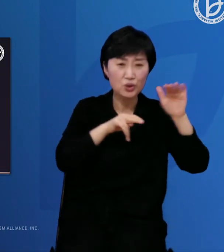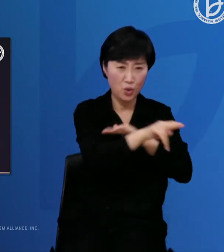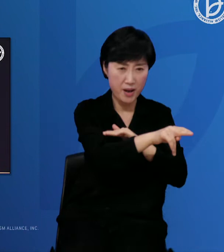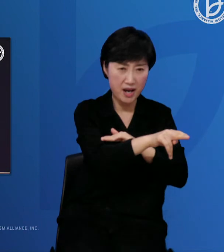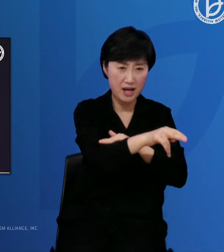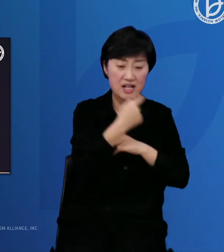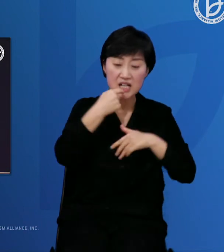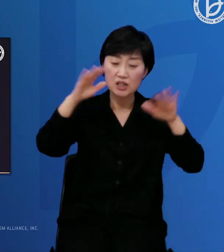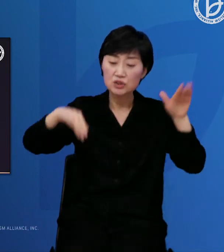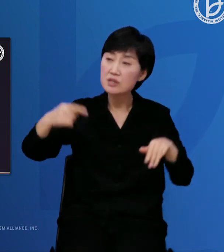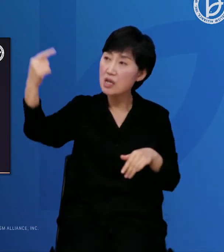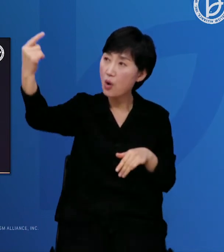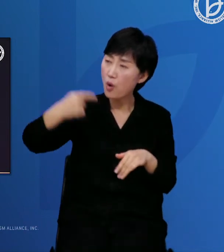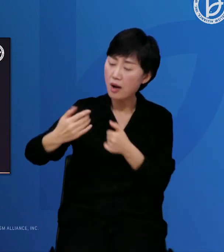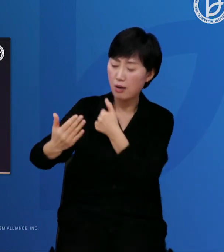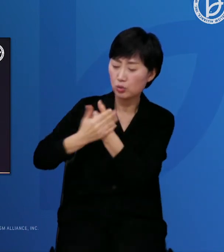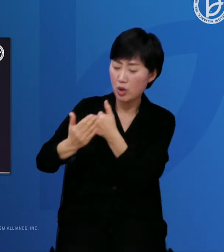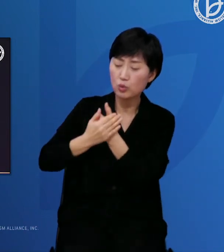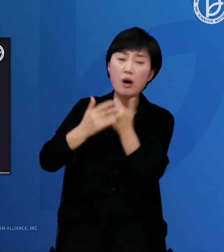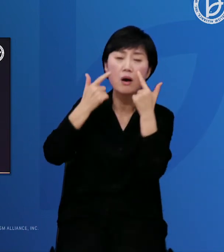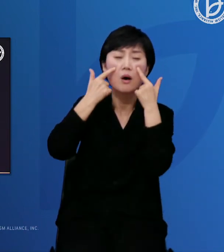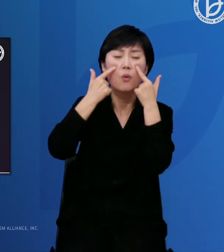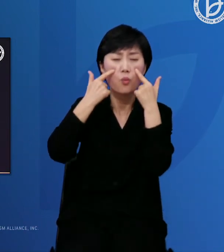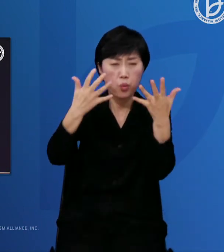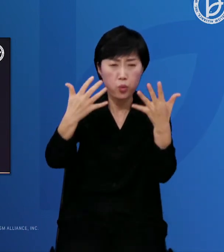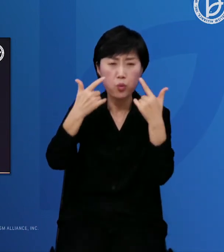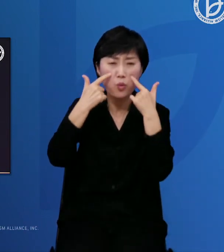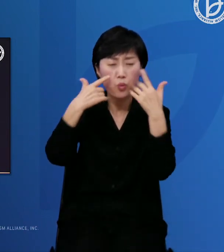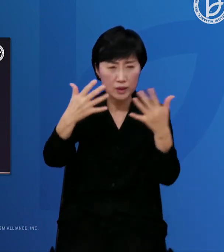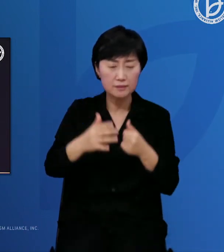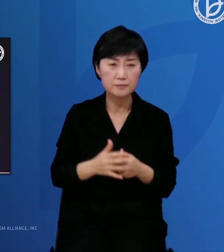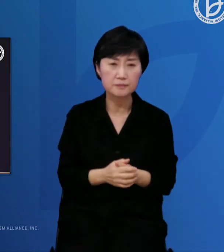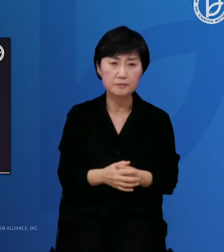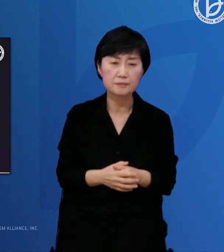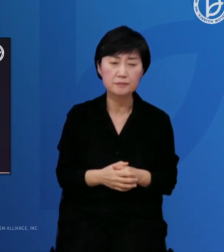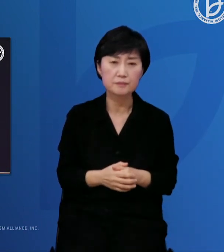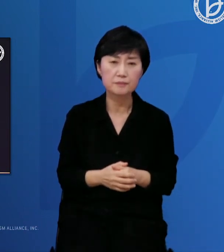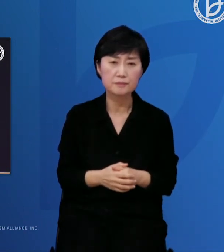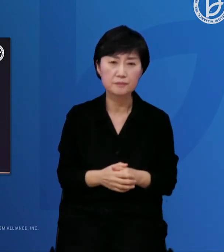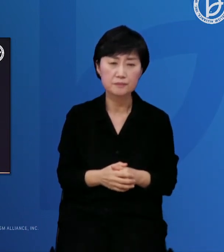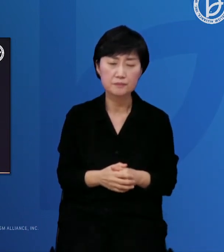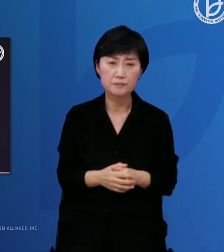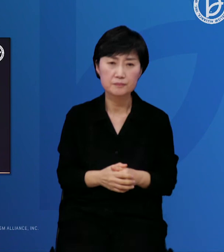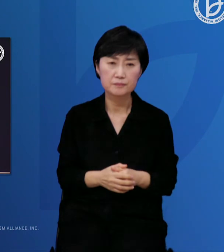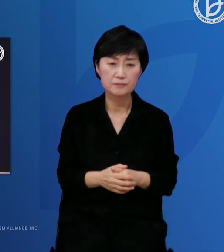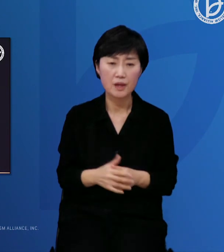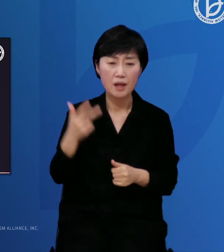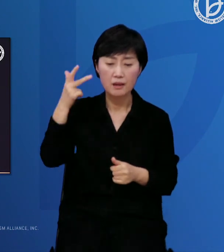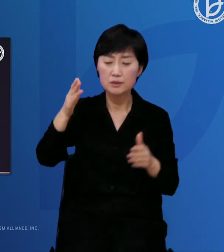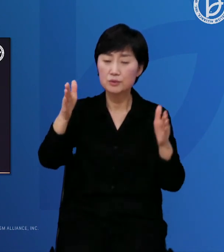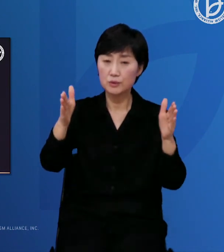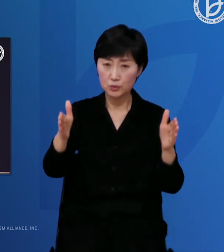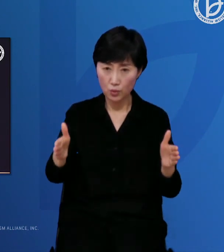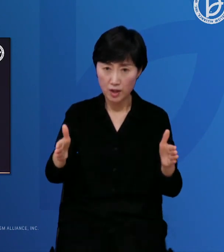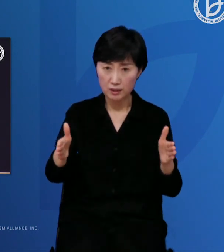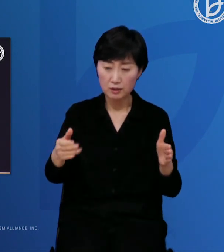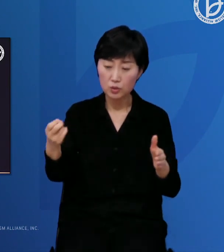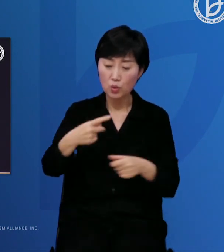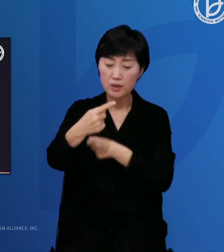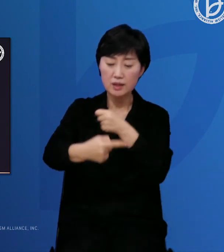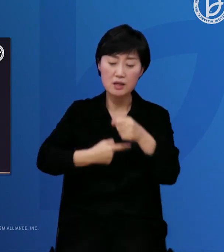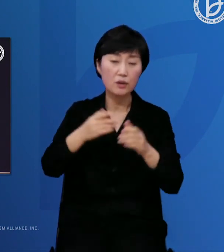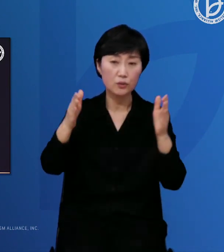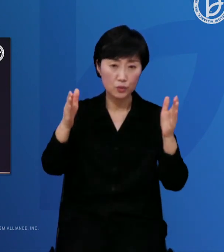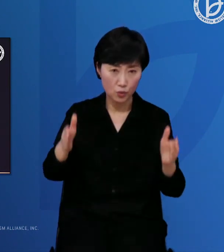is finished. Satan will come to his knees and God will send his angels to minister to you. 이번 주간에 또 한 해 동안에